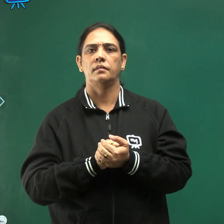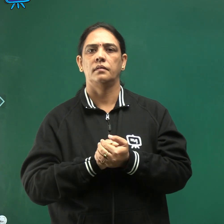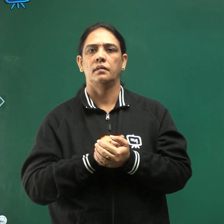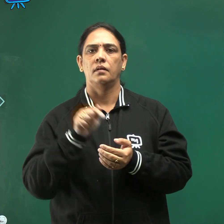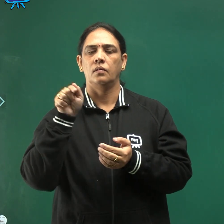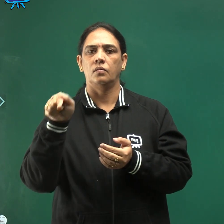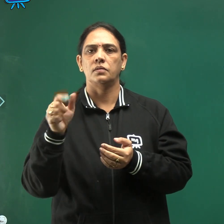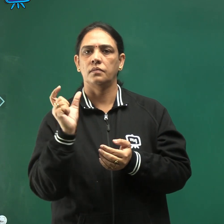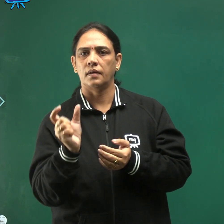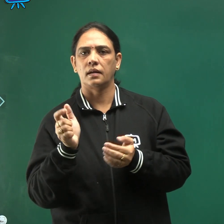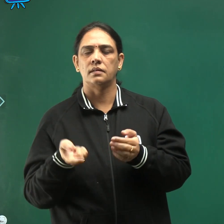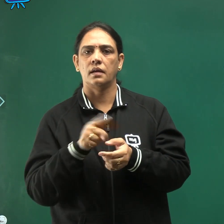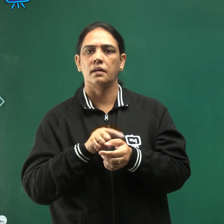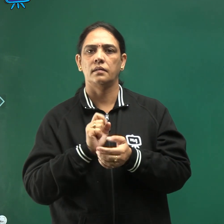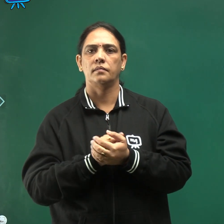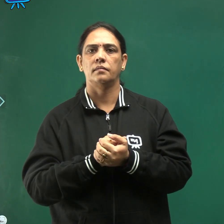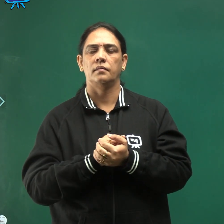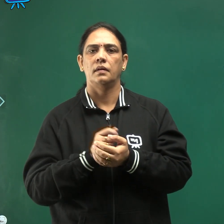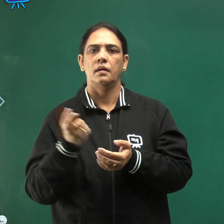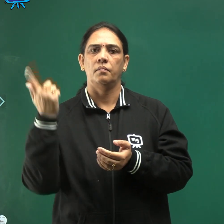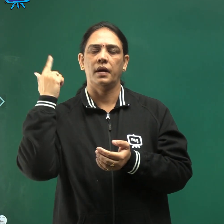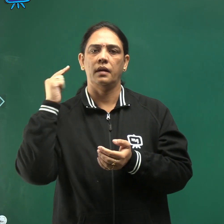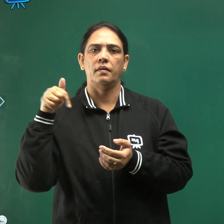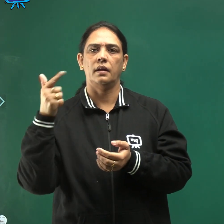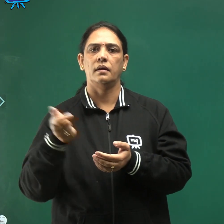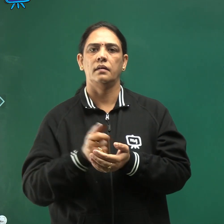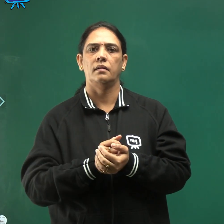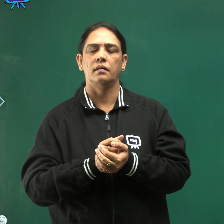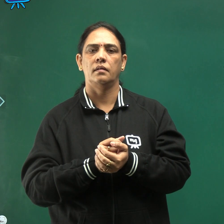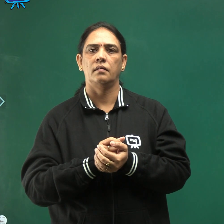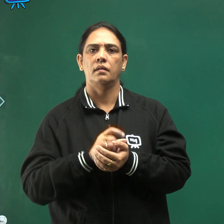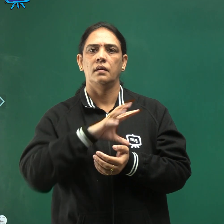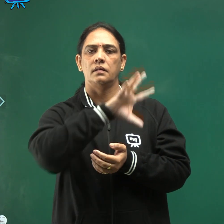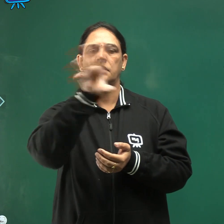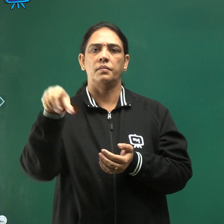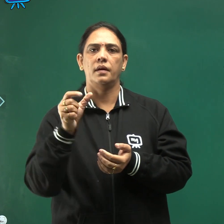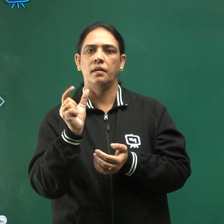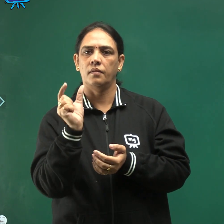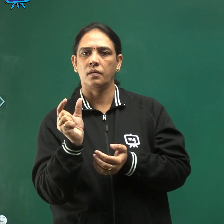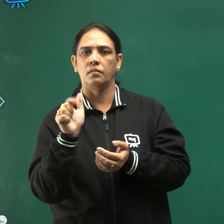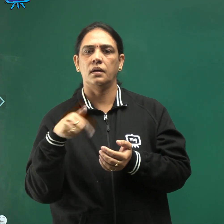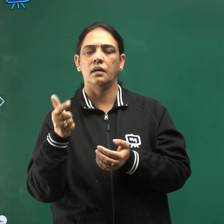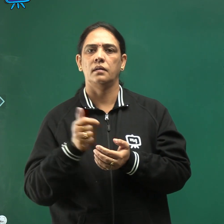उस वर्ग से पहले वाले सभी वर्गों की